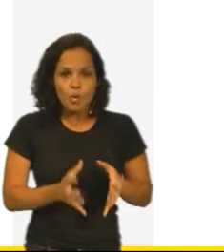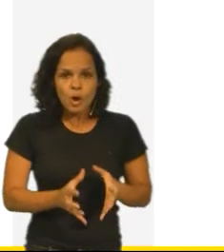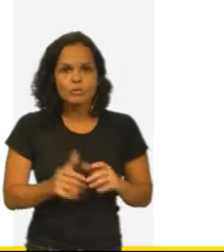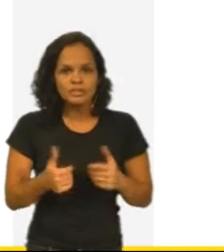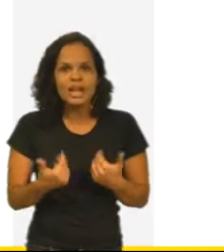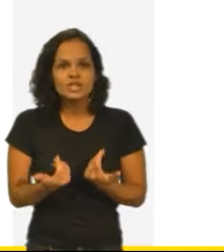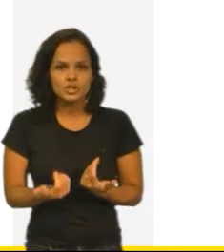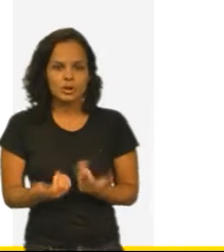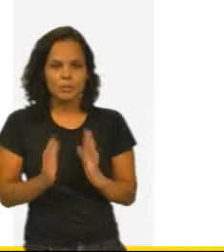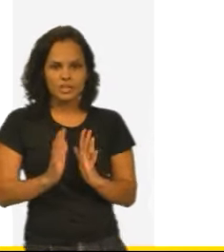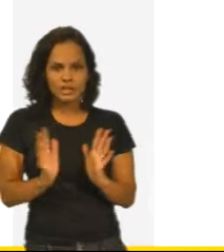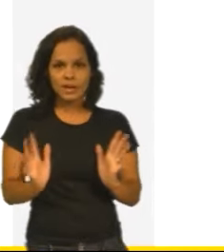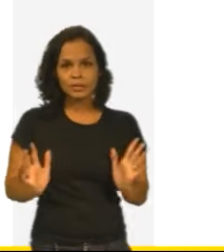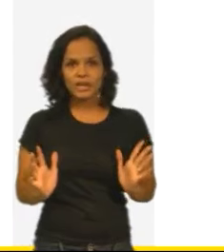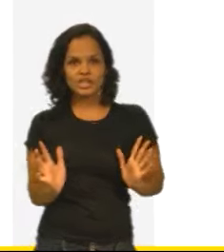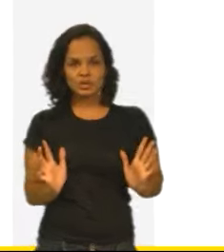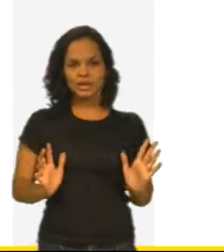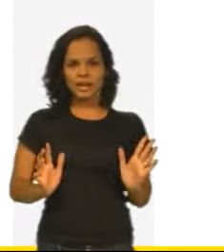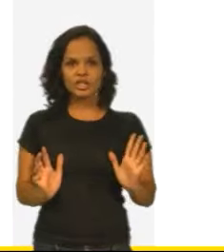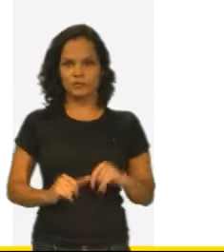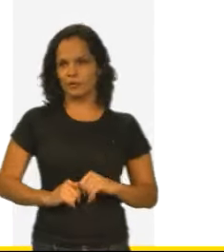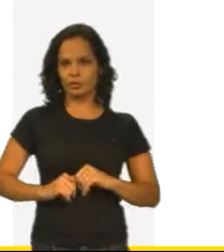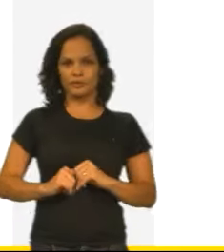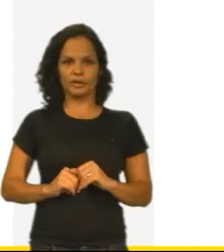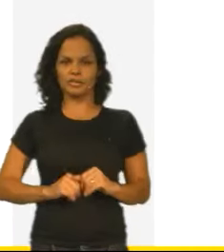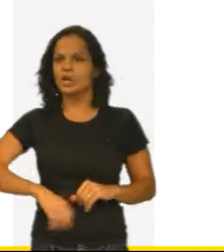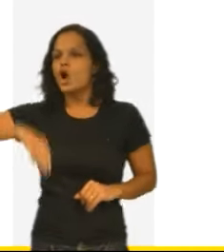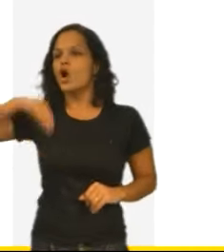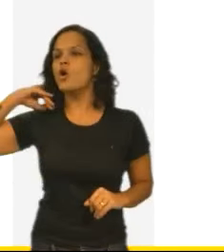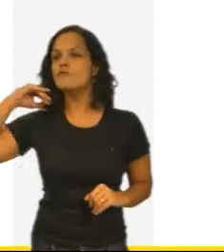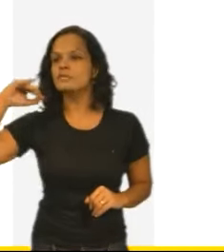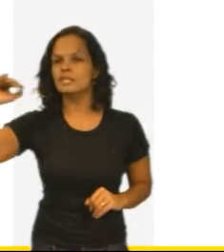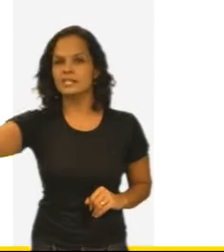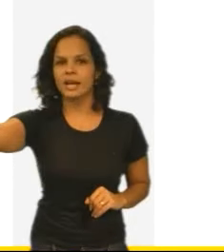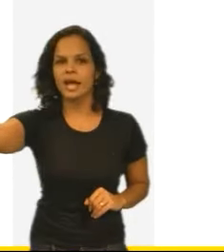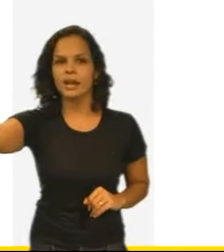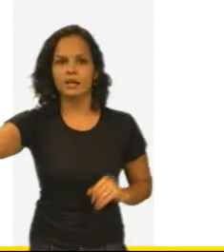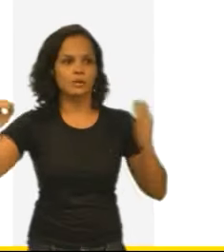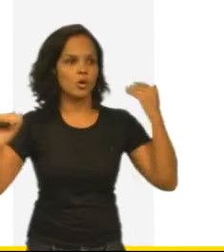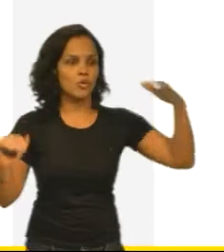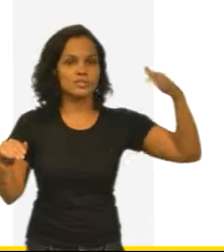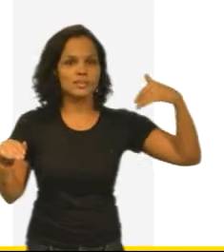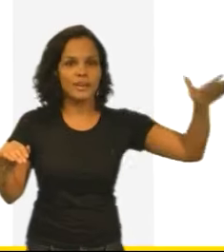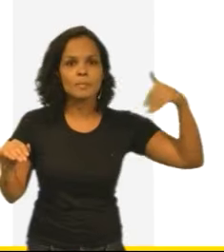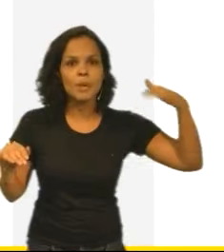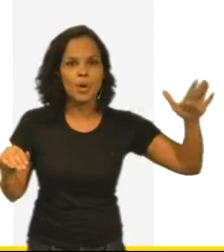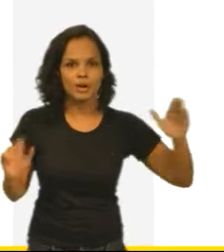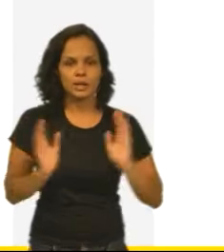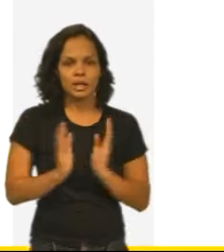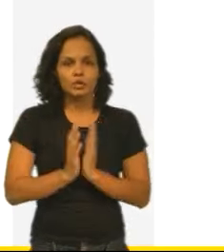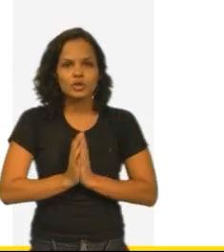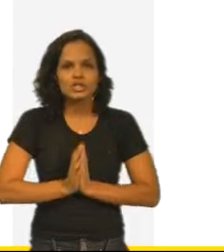ou, tradicionalmente, ele dá uma ideia de alternativa. Quando eu falo assim, ou você se cala, ou você vai embora. Eu estou